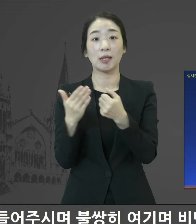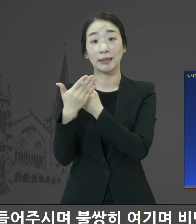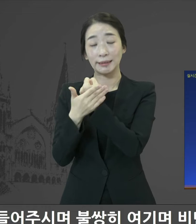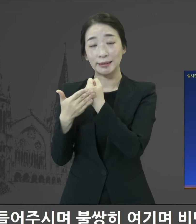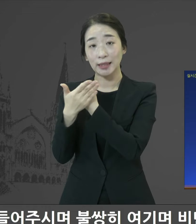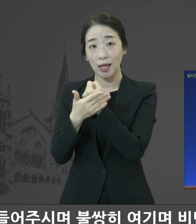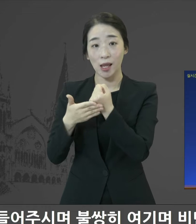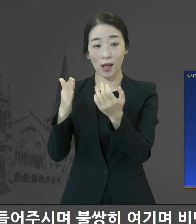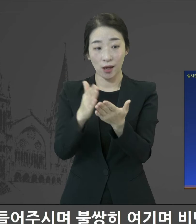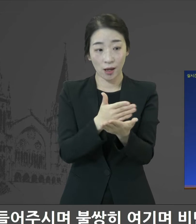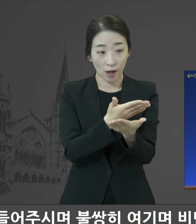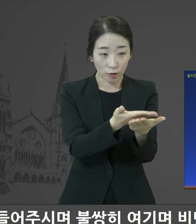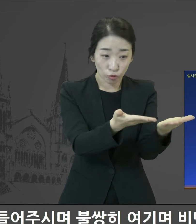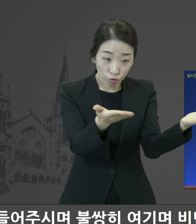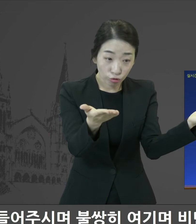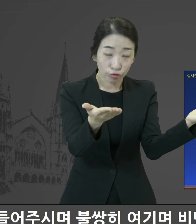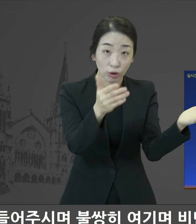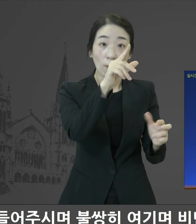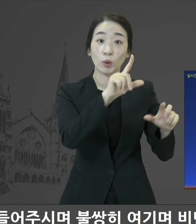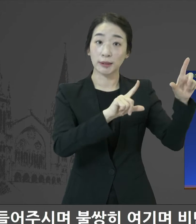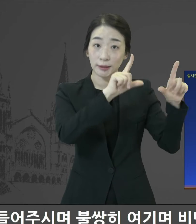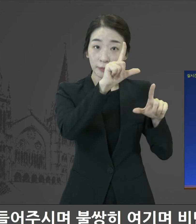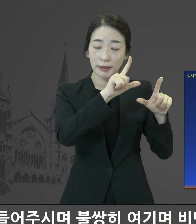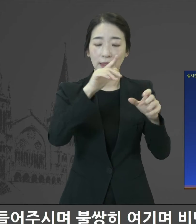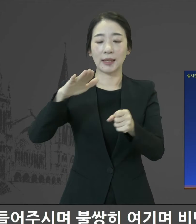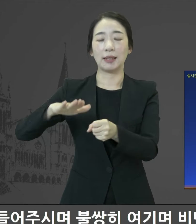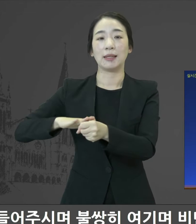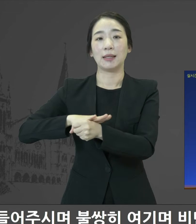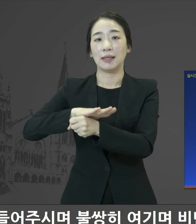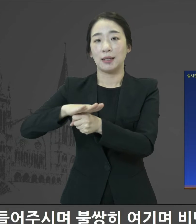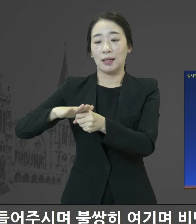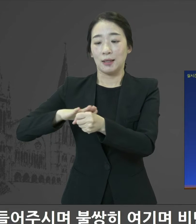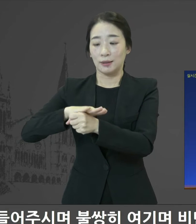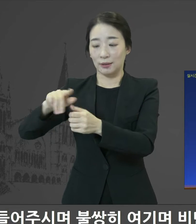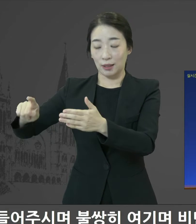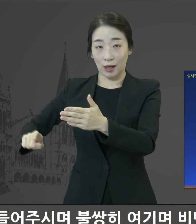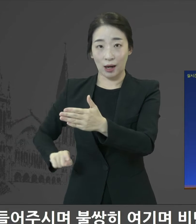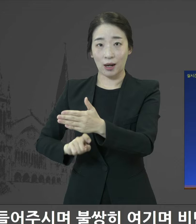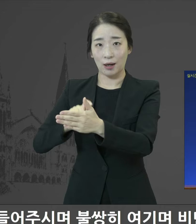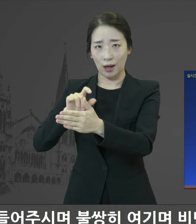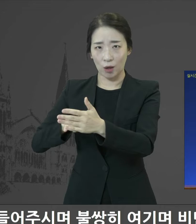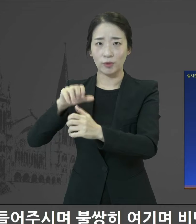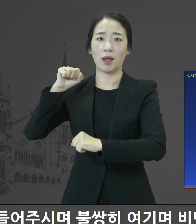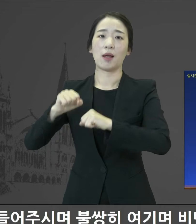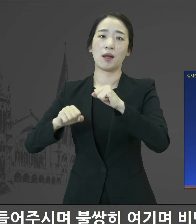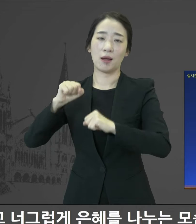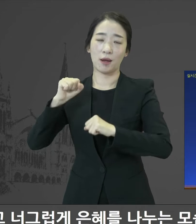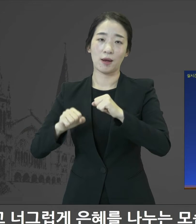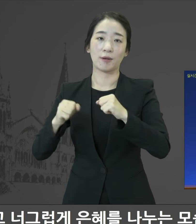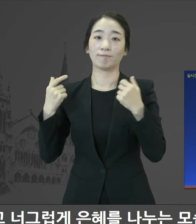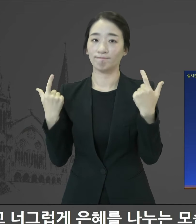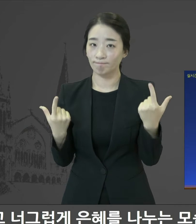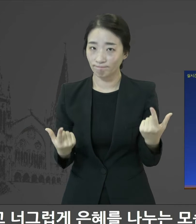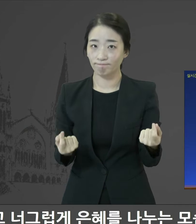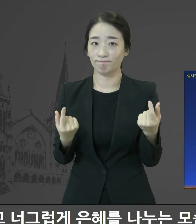이런 삶이 사랑 가운데 행하는 삶의 모습이 되는 것이죠.